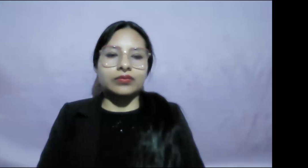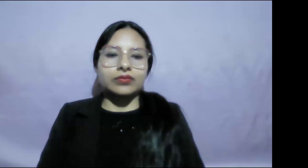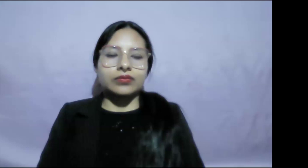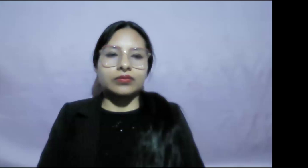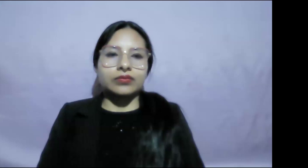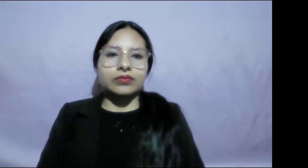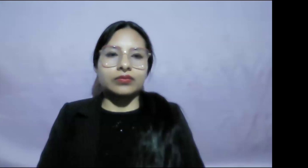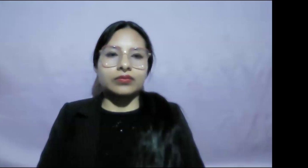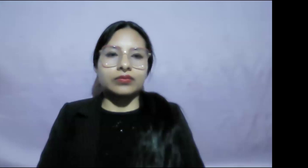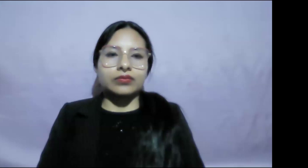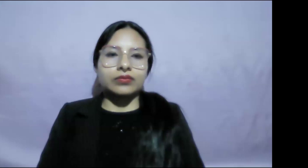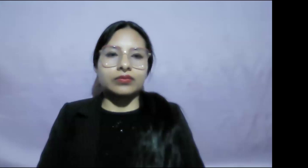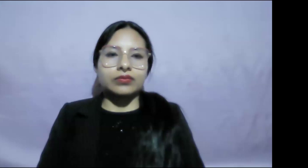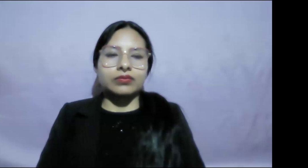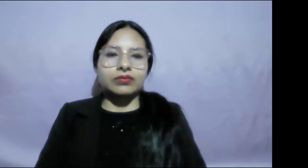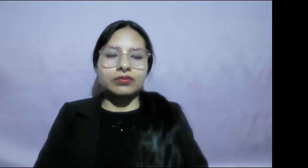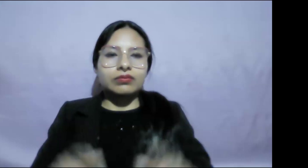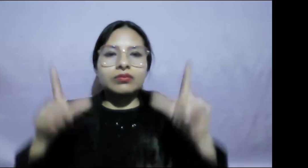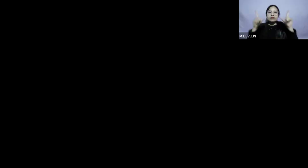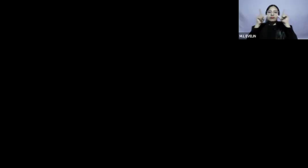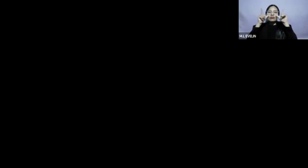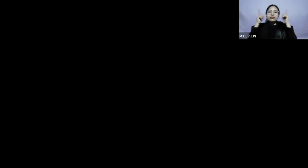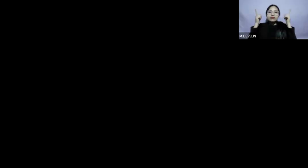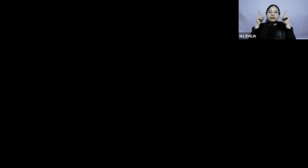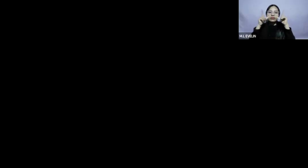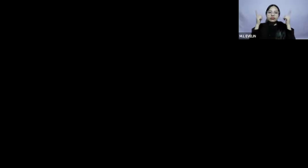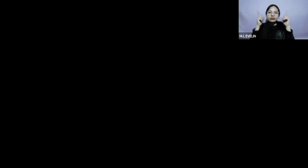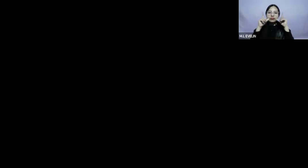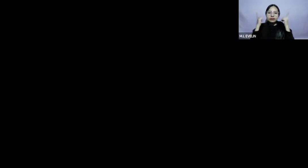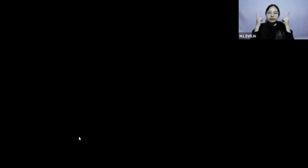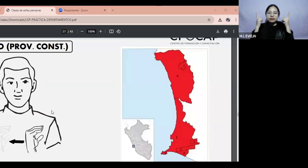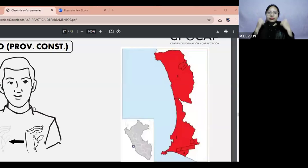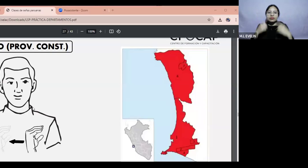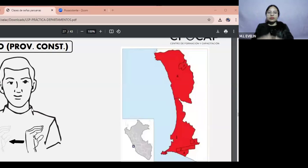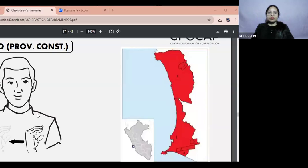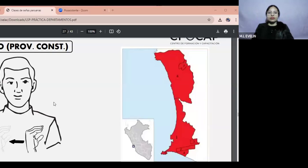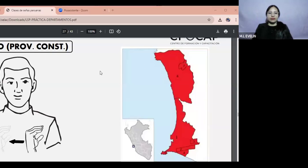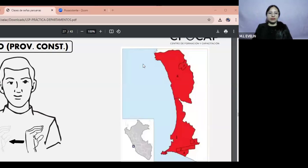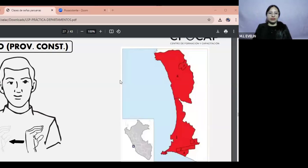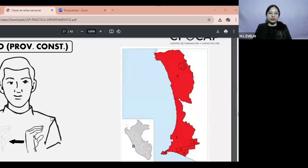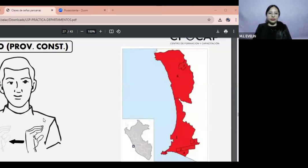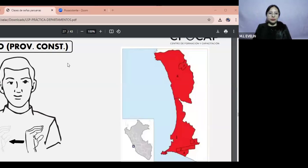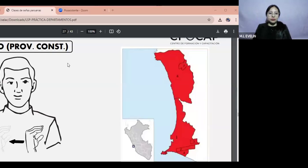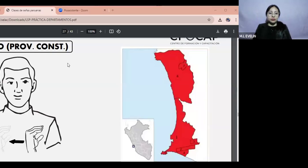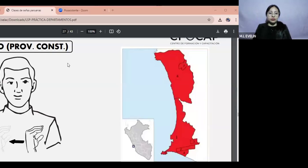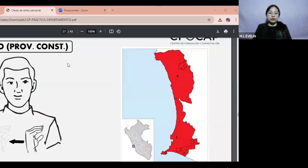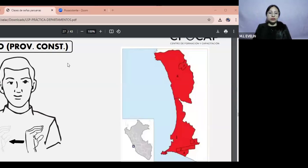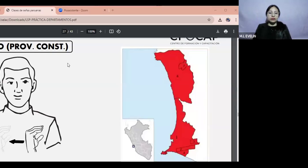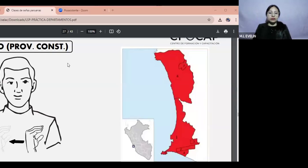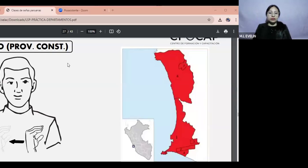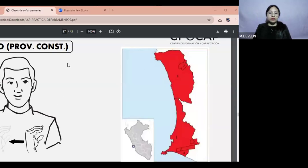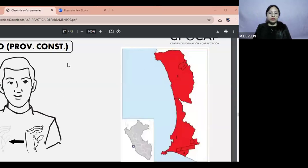bien Perdón vamos a seguir Compartiendo con callao no provincia